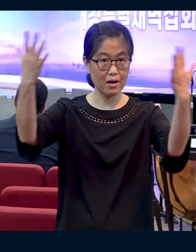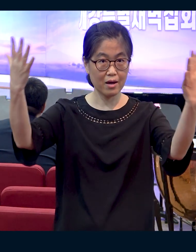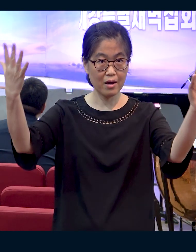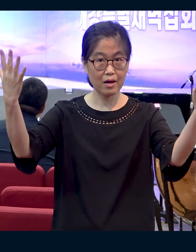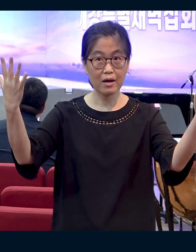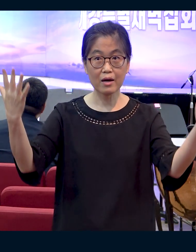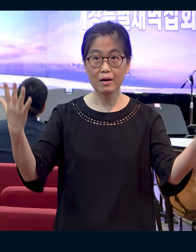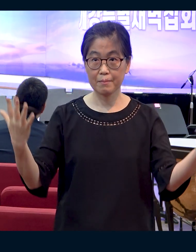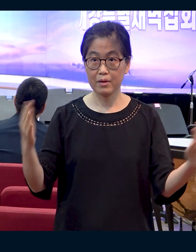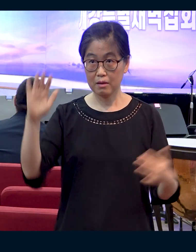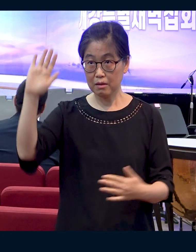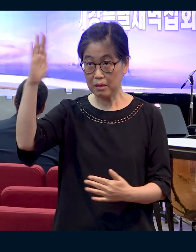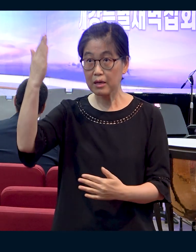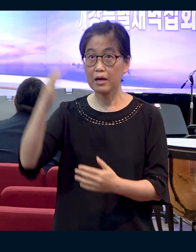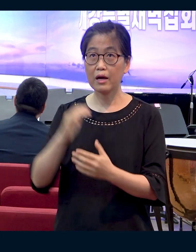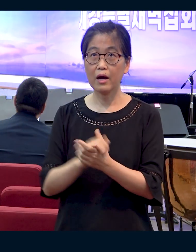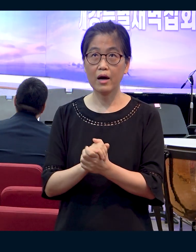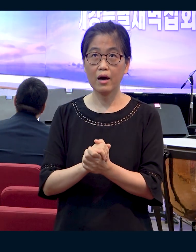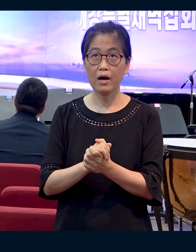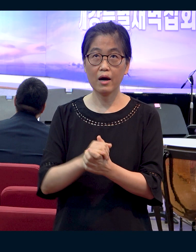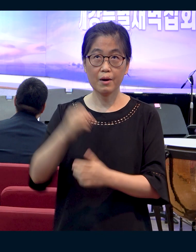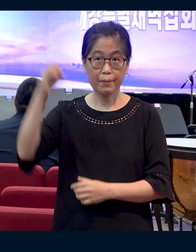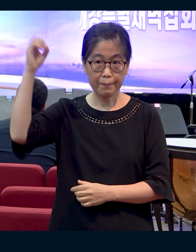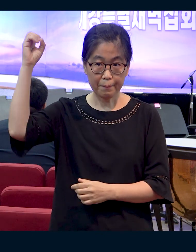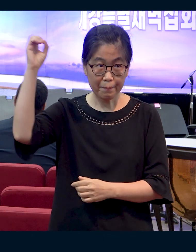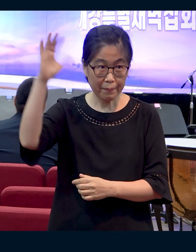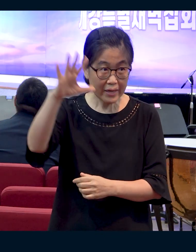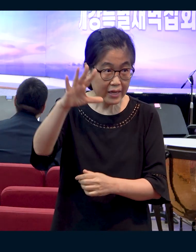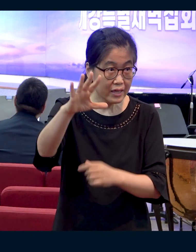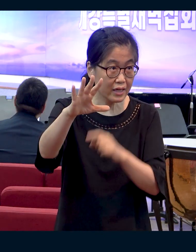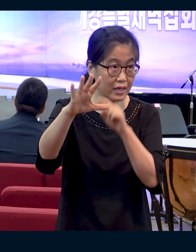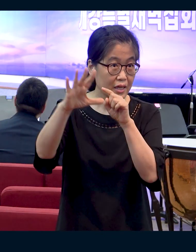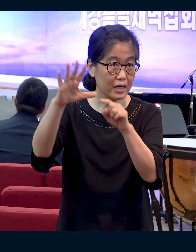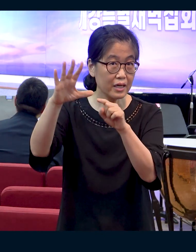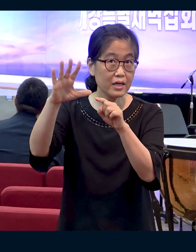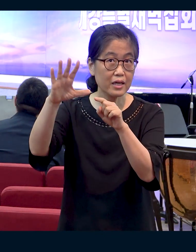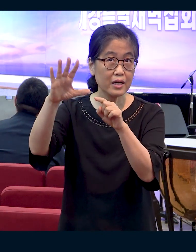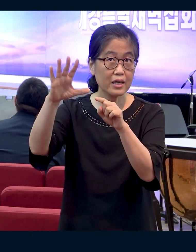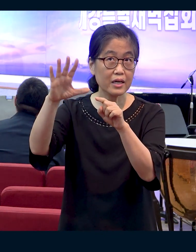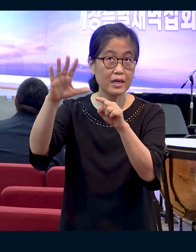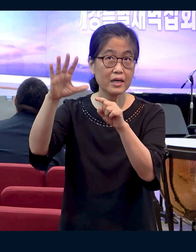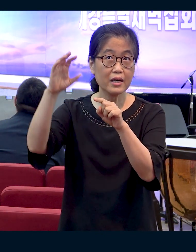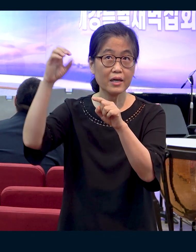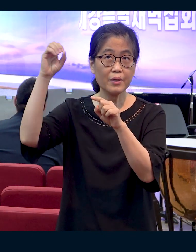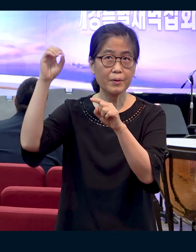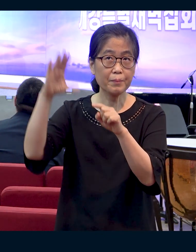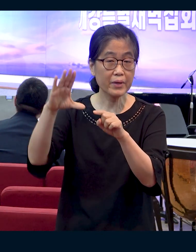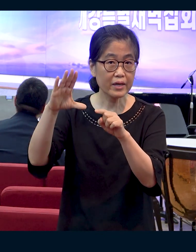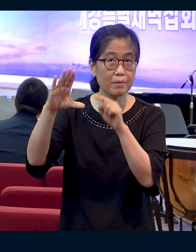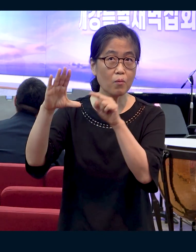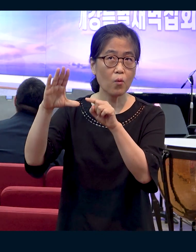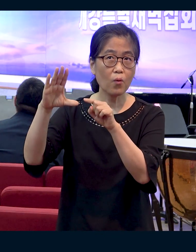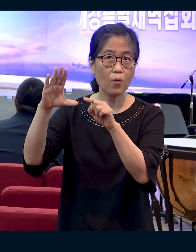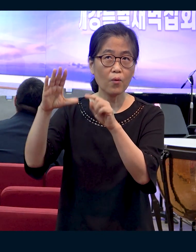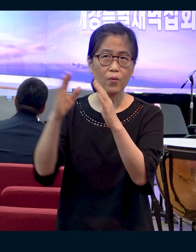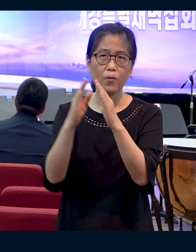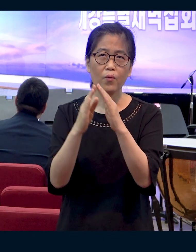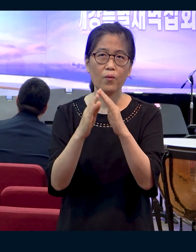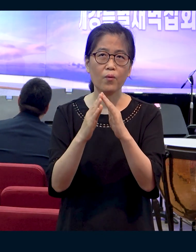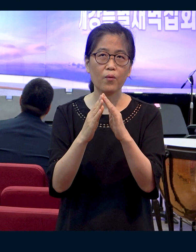이 빛이 어떤 빛이냐를 사실은 밑에 이 밑그림을 깔고 있는데, 바로 뭐냐면 사람이